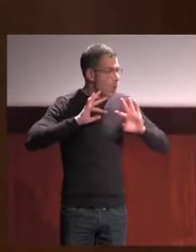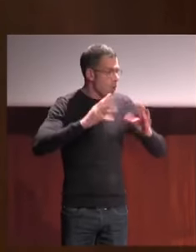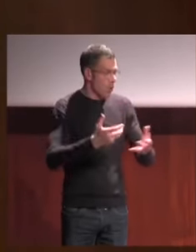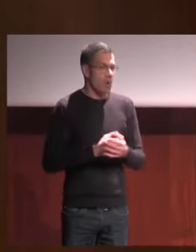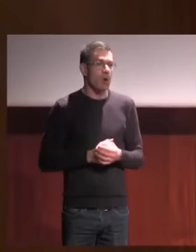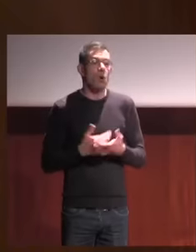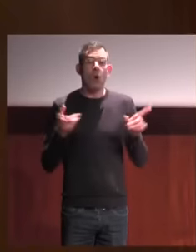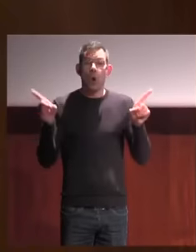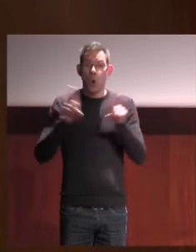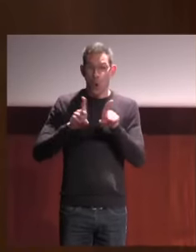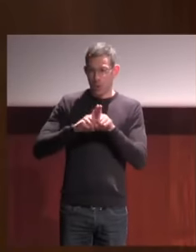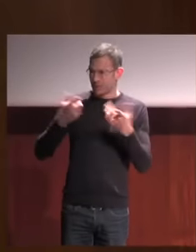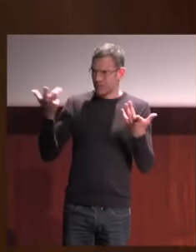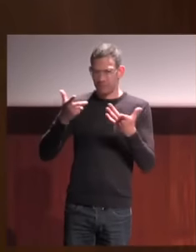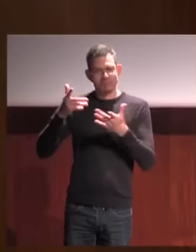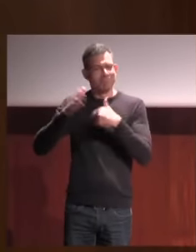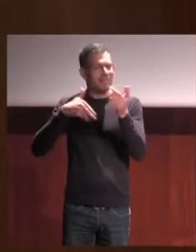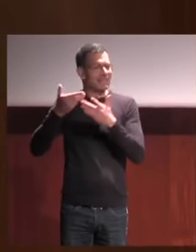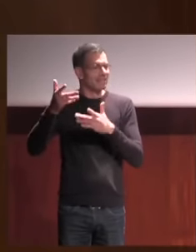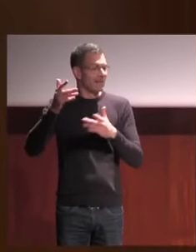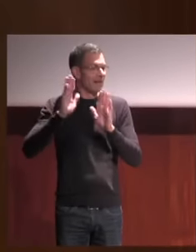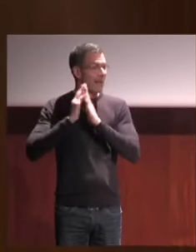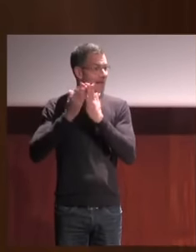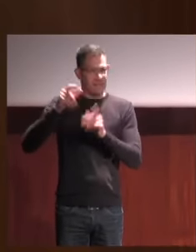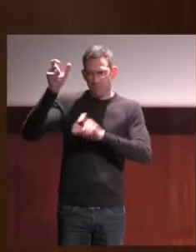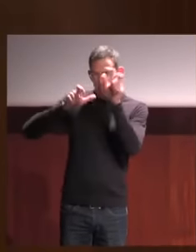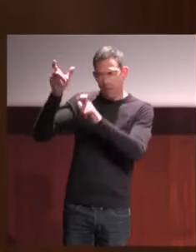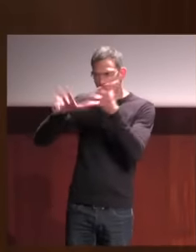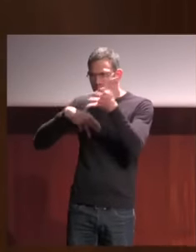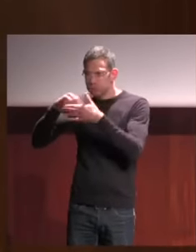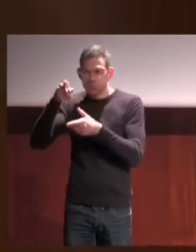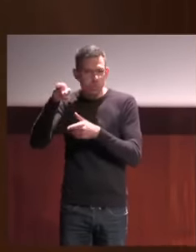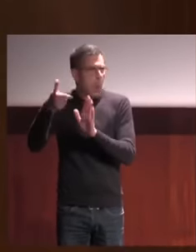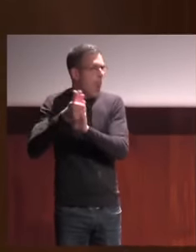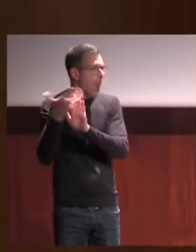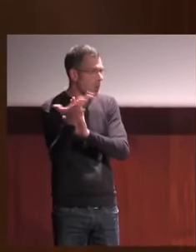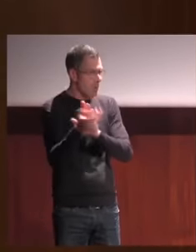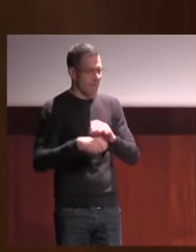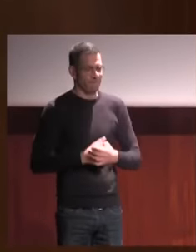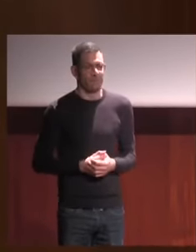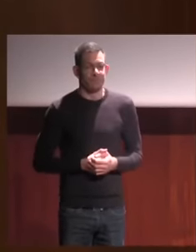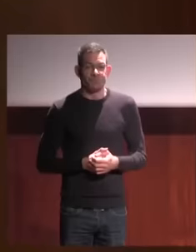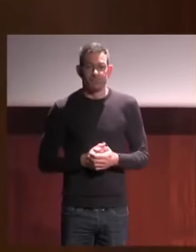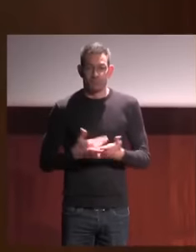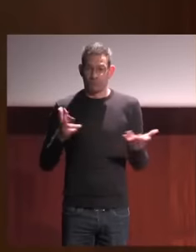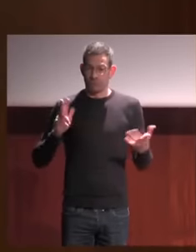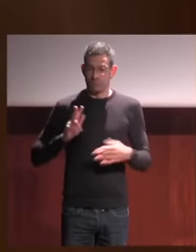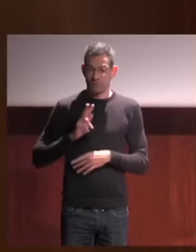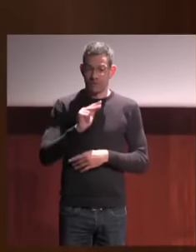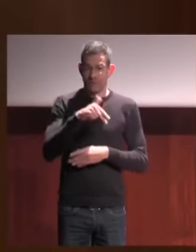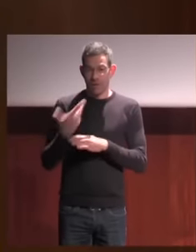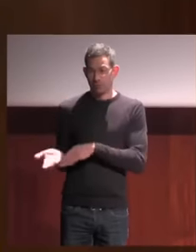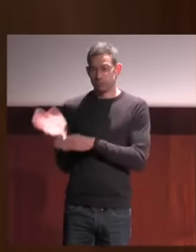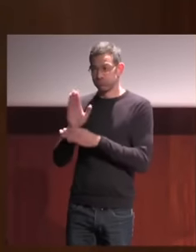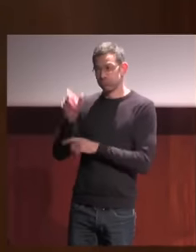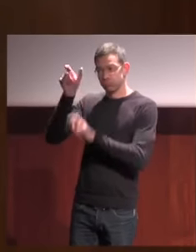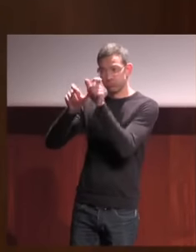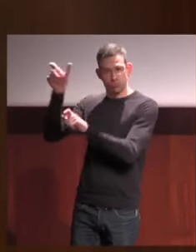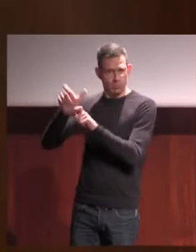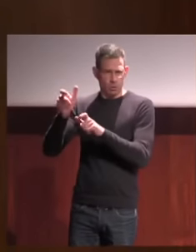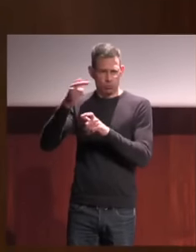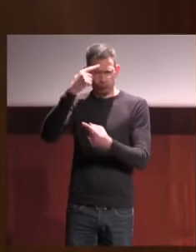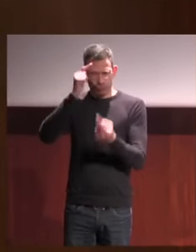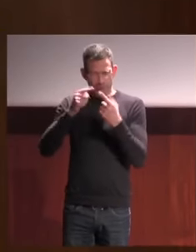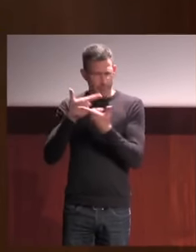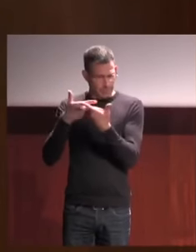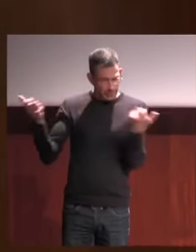rôle des différents acteurs de la chaîne du livre. La parole sera donc donnée à des universitaires dans plusieurs disciplines,